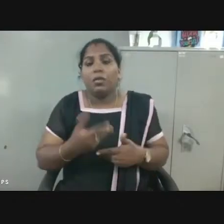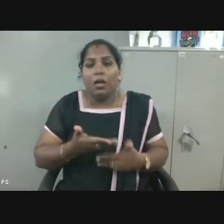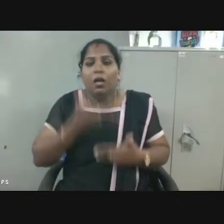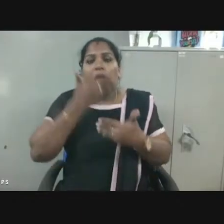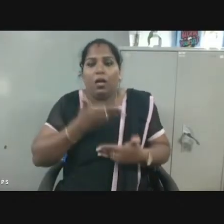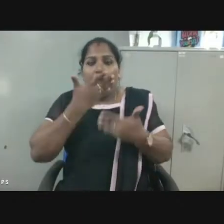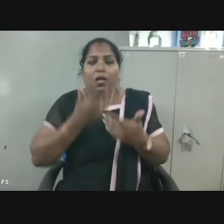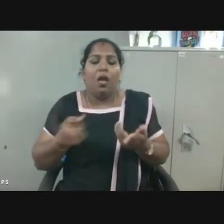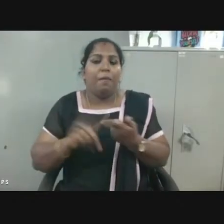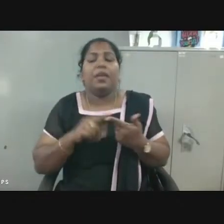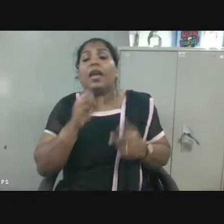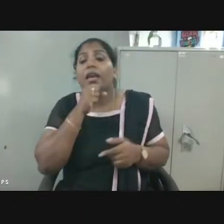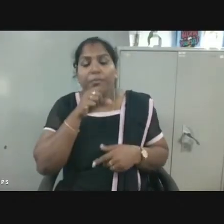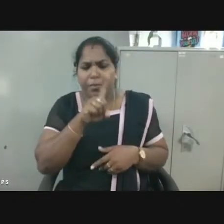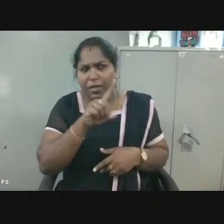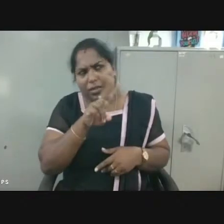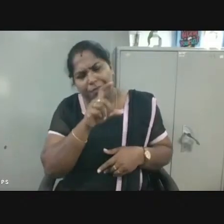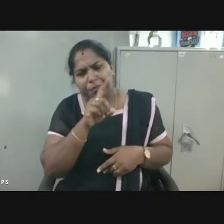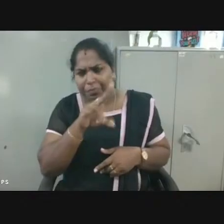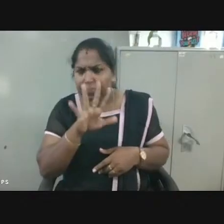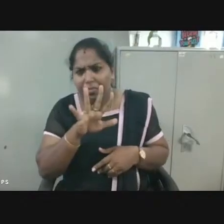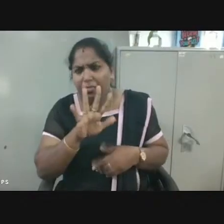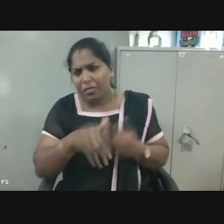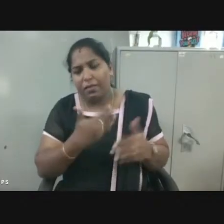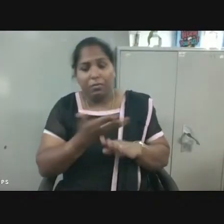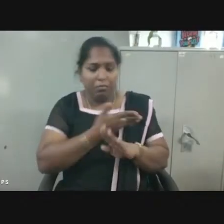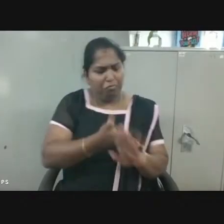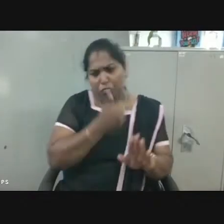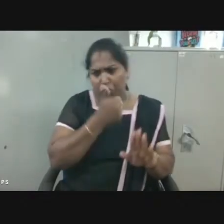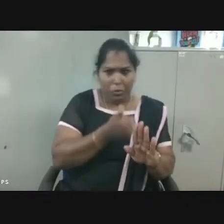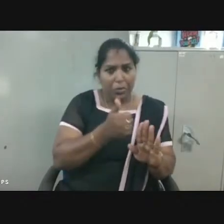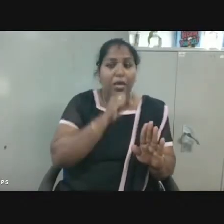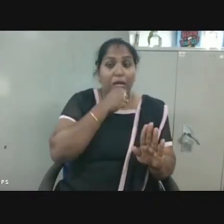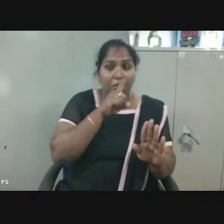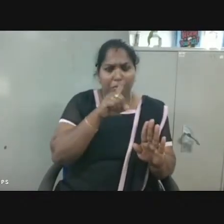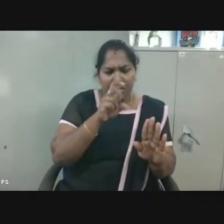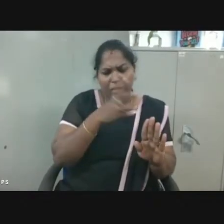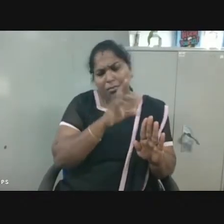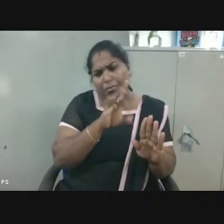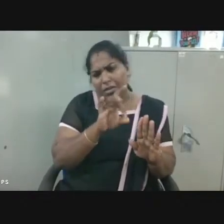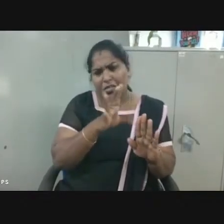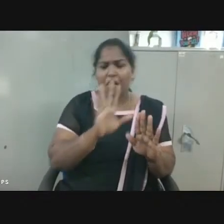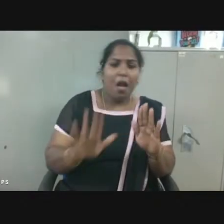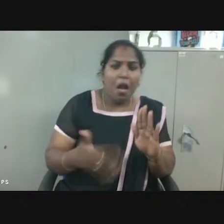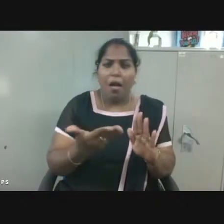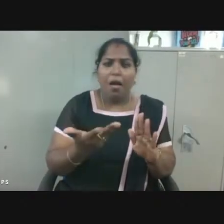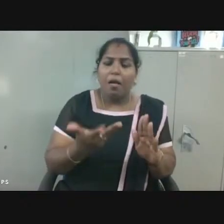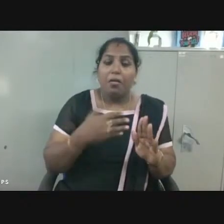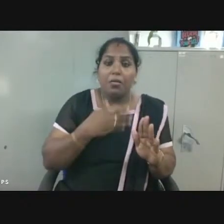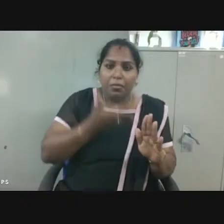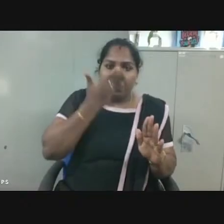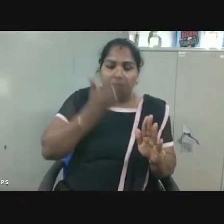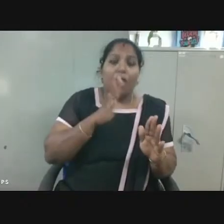അതൊരു 12-15 വയസ്സൊക്കെ ആകുമ്പോഴേ വരുള്ളൂ. അതുവരെ ഇവർക്ക് ശ്വാസമുട്ടൊന്നും കാണത്തില്ല. ഈ 12 വയസ്സൊക്കെ ആകുമ്പോൾ ശ്വാസമുട്ട് വരുമ്പോൾ ഈ നടക്കുമ്പോഴാണ്